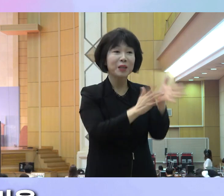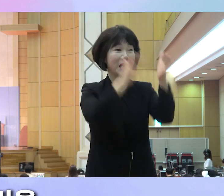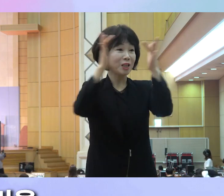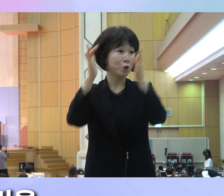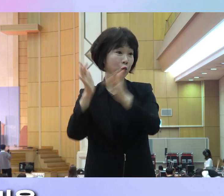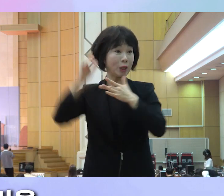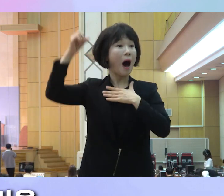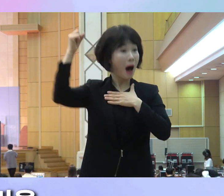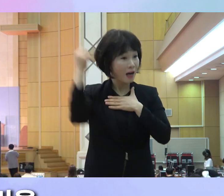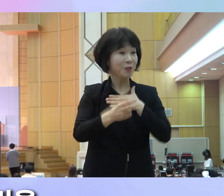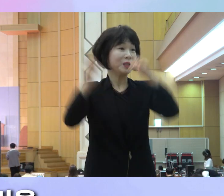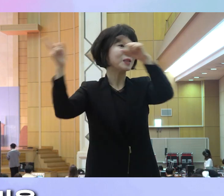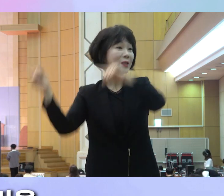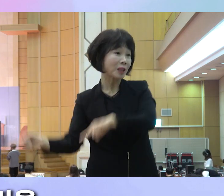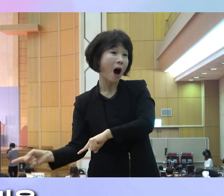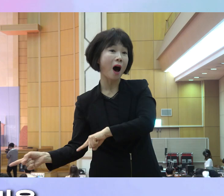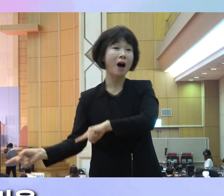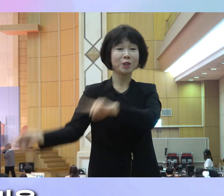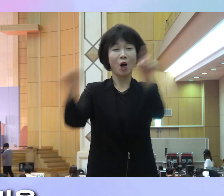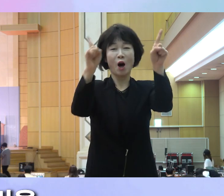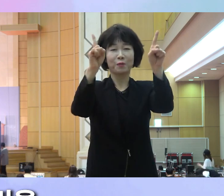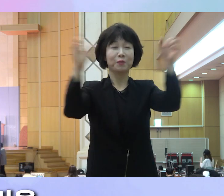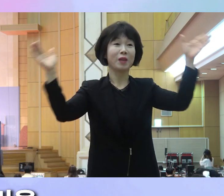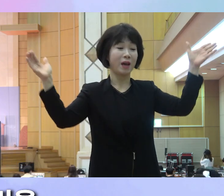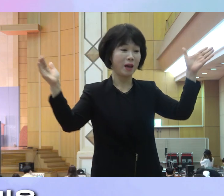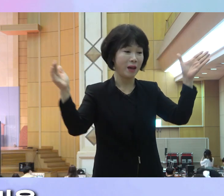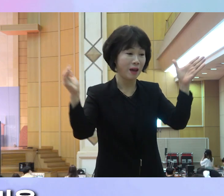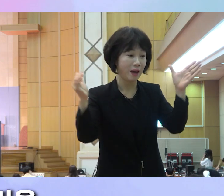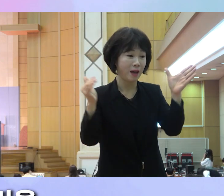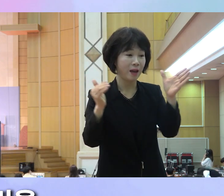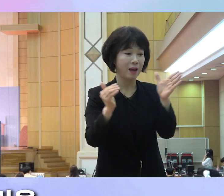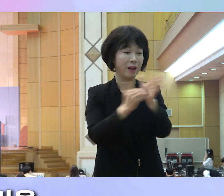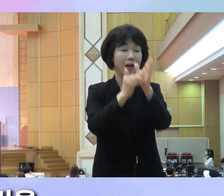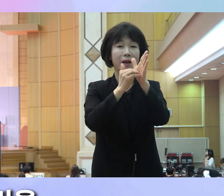사셨네, 예수 다시 사셨네.